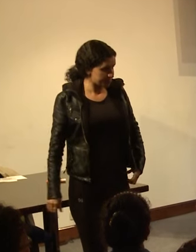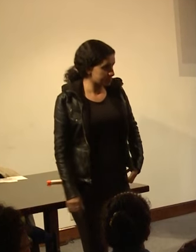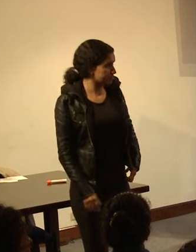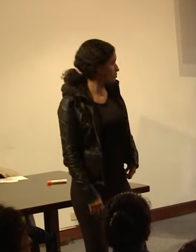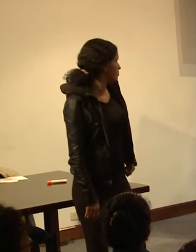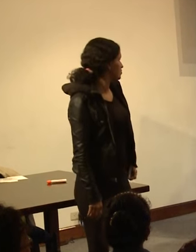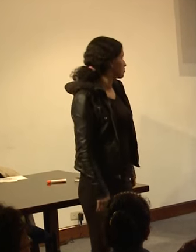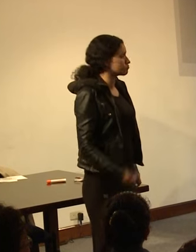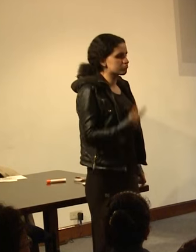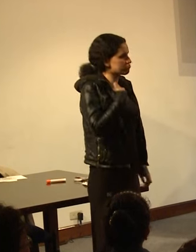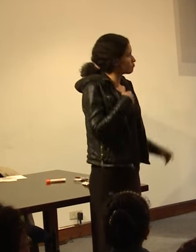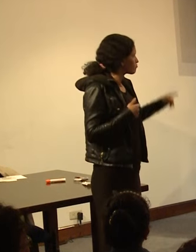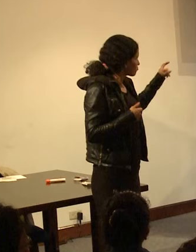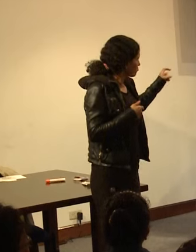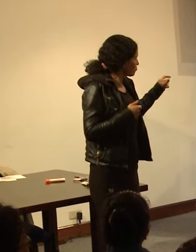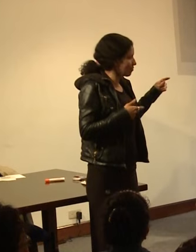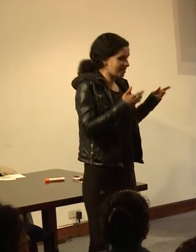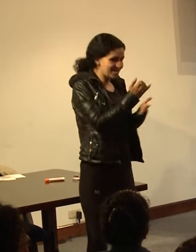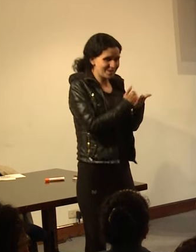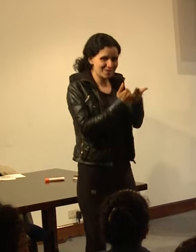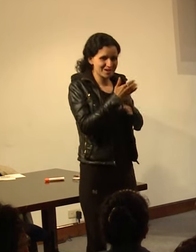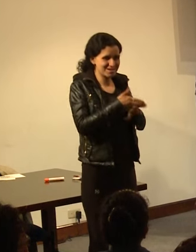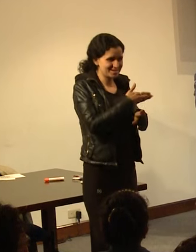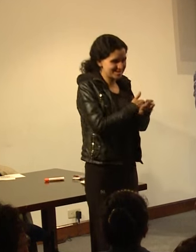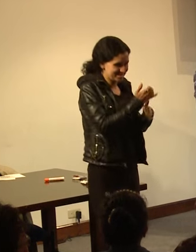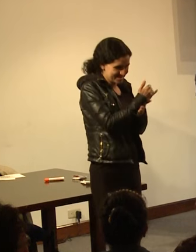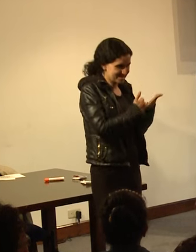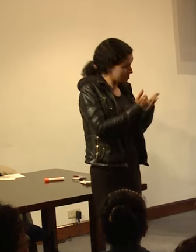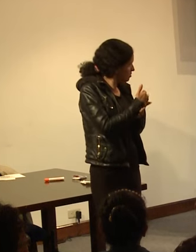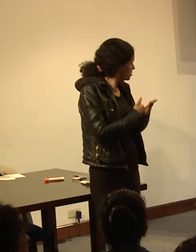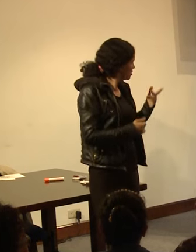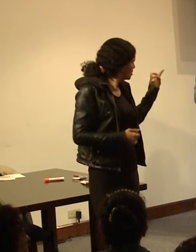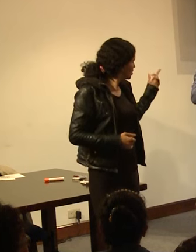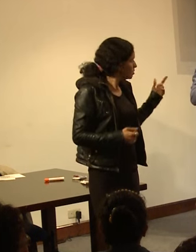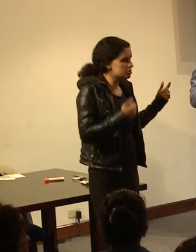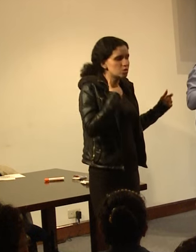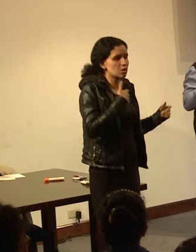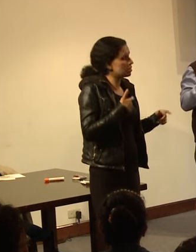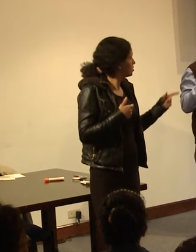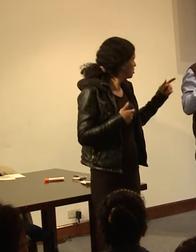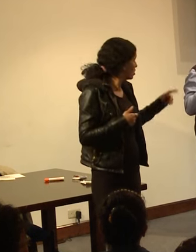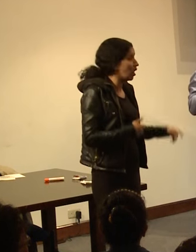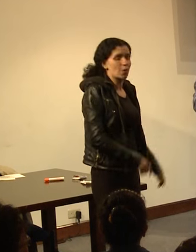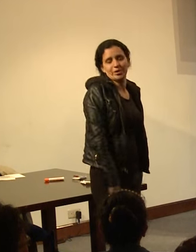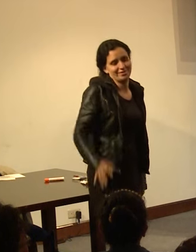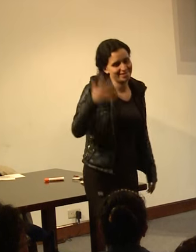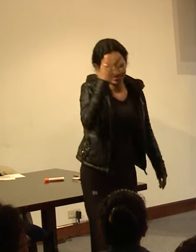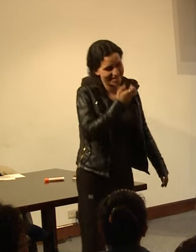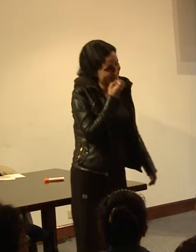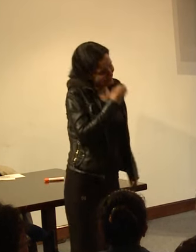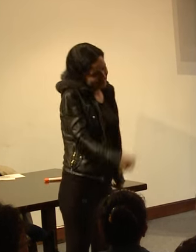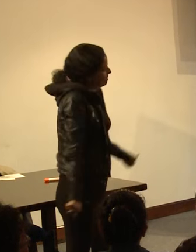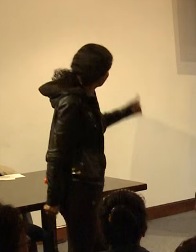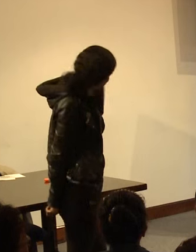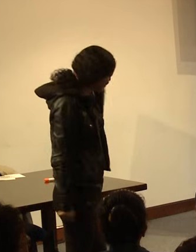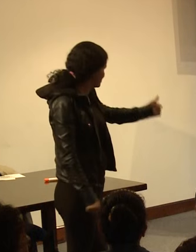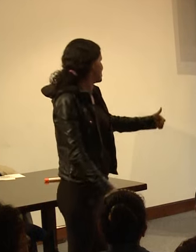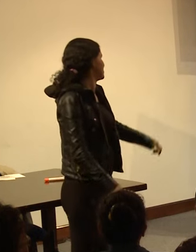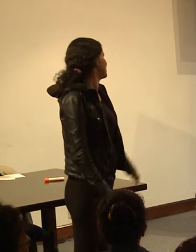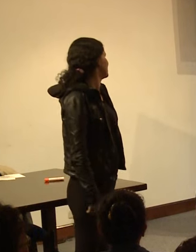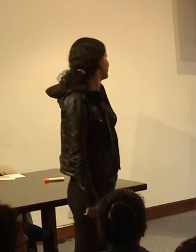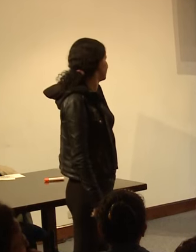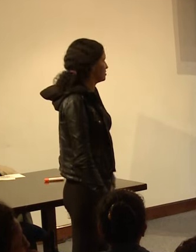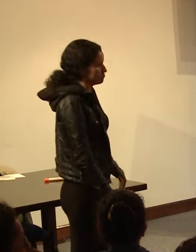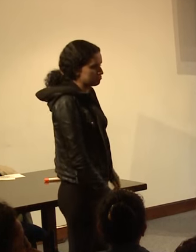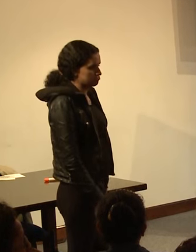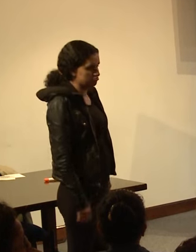si yo evaluara este dibujo que hizo Vanessa hace un segundo, y yo, mi devolución como profesor es, uy, sí, me encanta, espectacular. Pues sí,